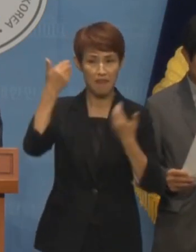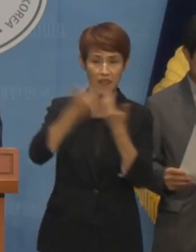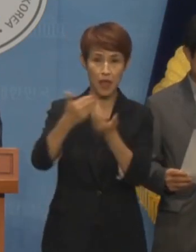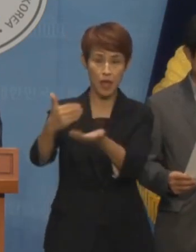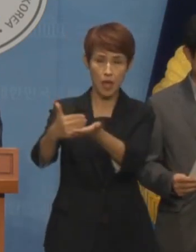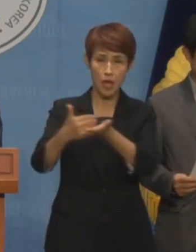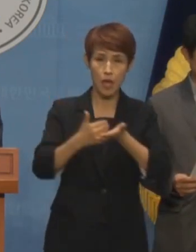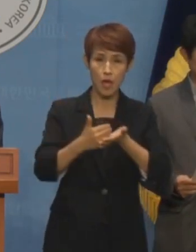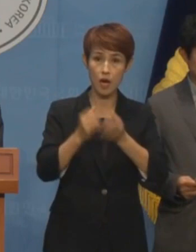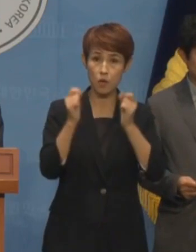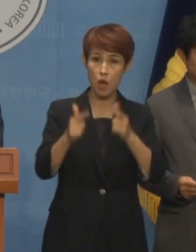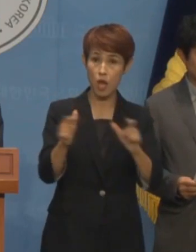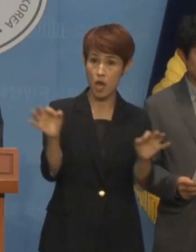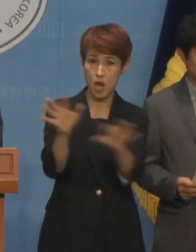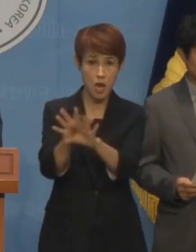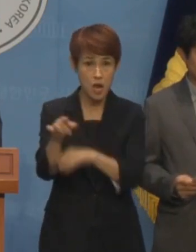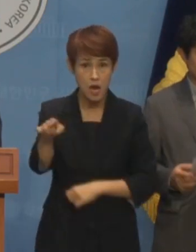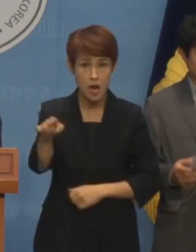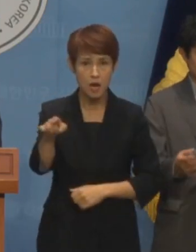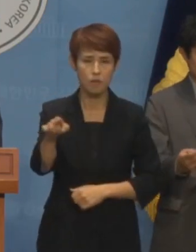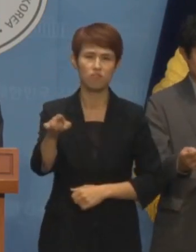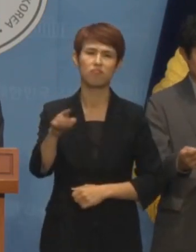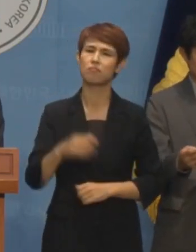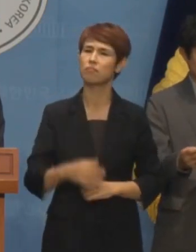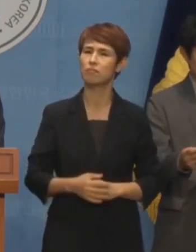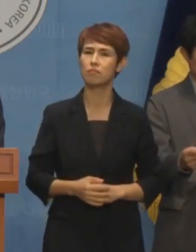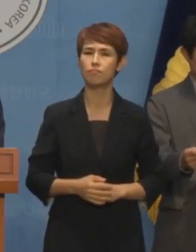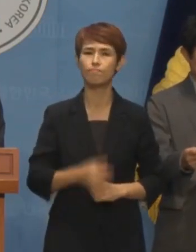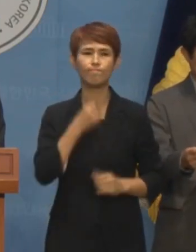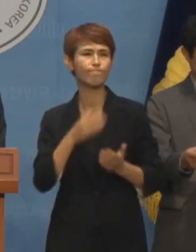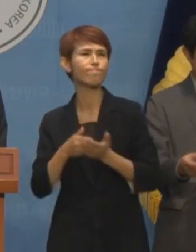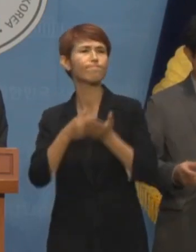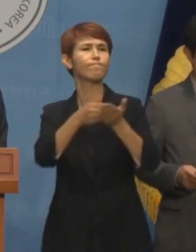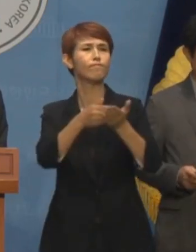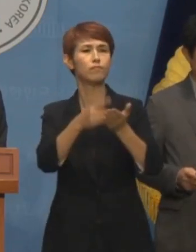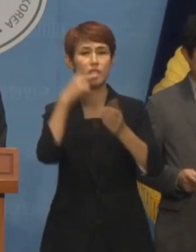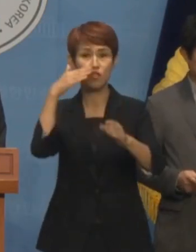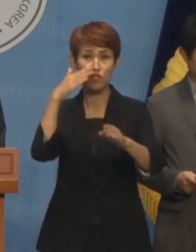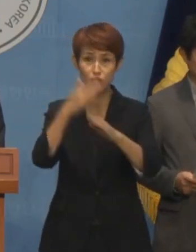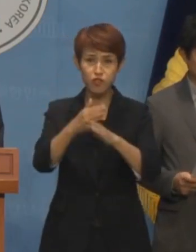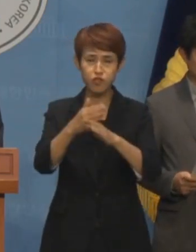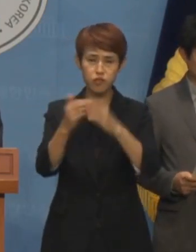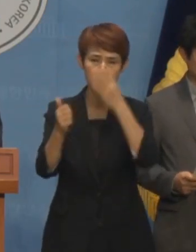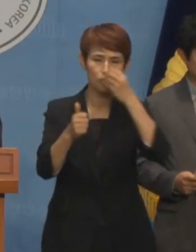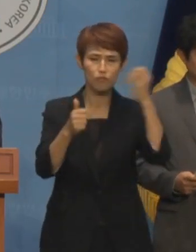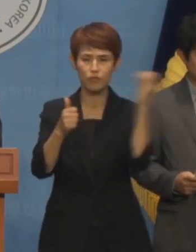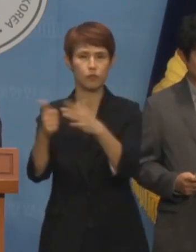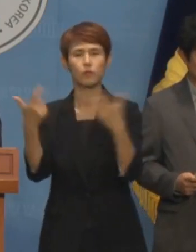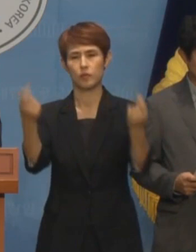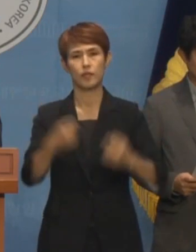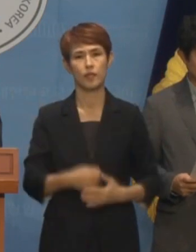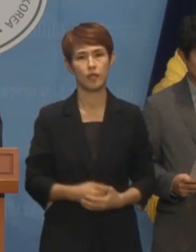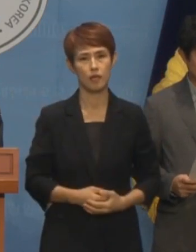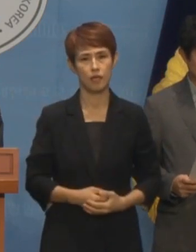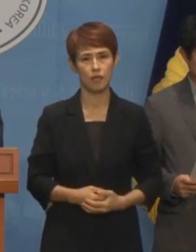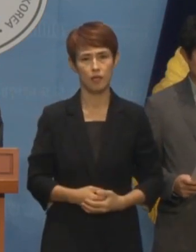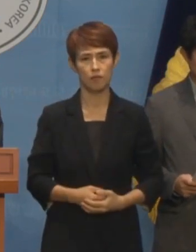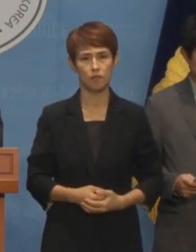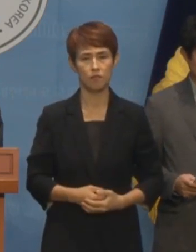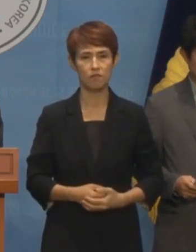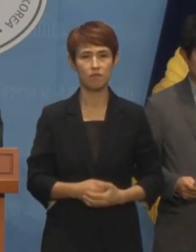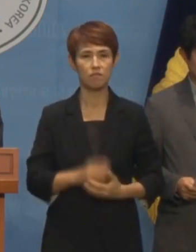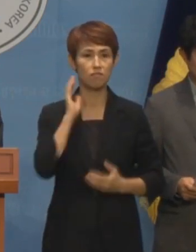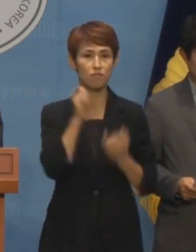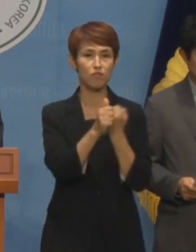기회조차 말살하겠다는 것은 자유로운 의사표현을 주장하는 민주적 절차를 유린하는 행위이자 끝까지